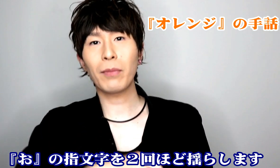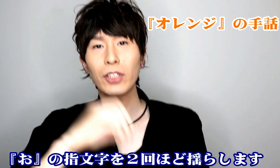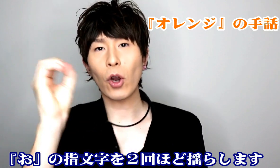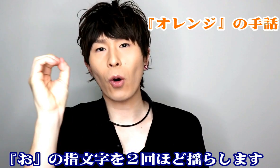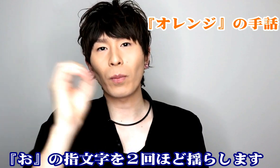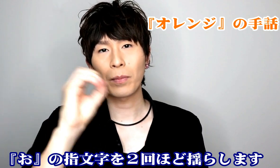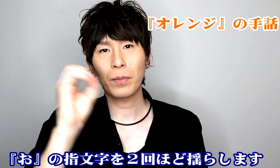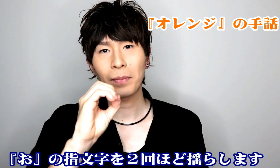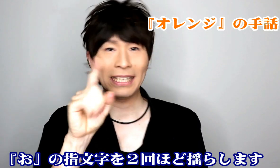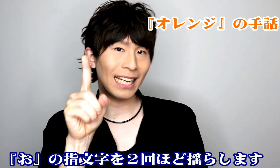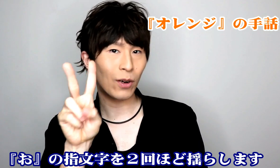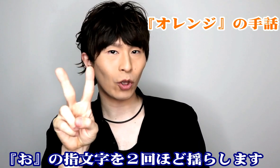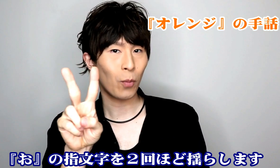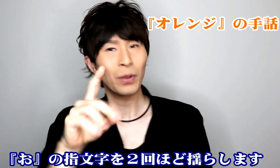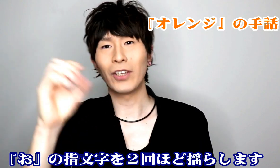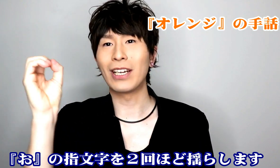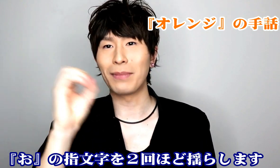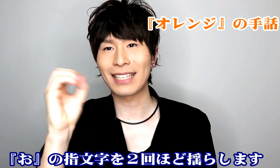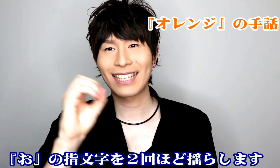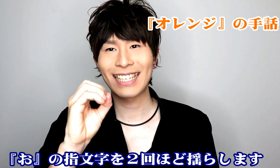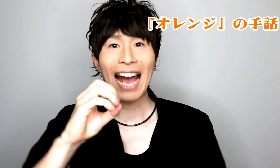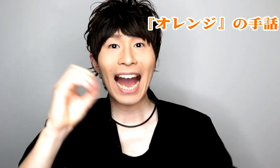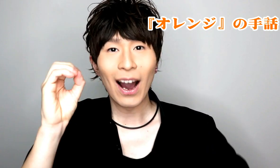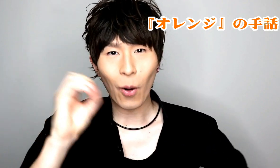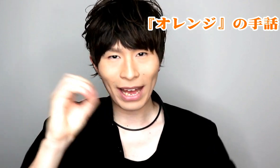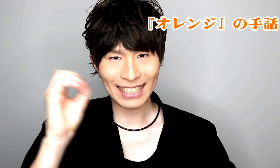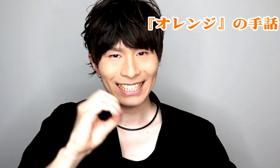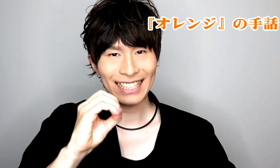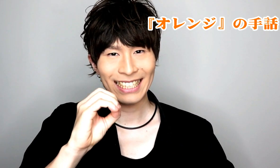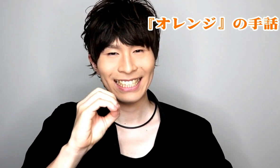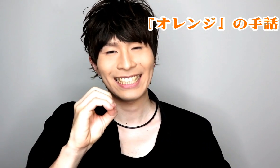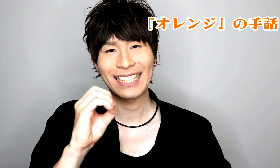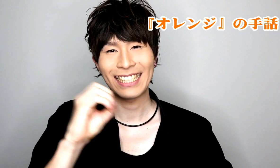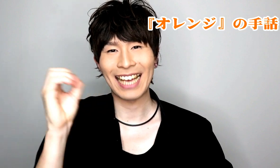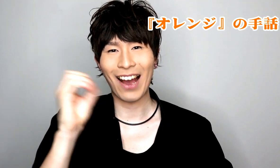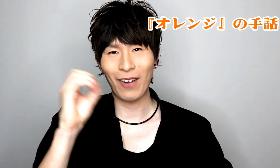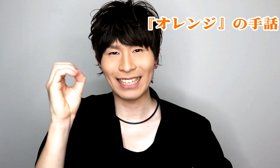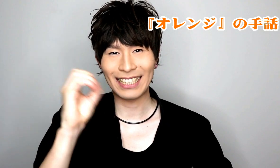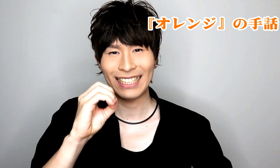字を2回ほど揺らします。オレンジ、オレンジ。